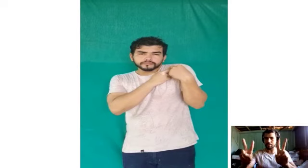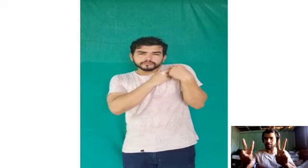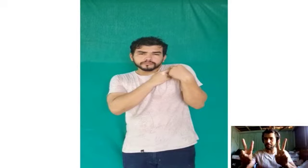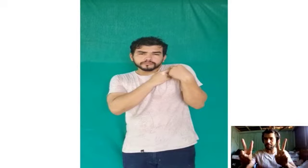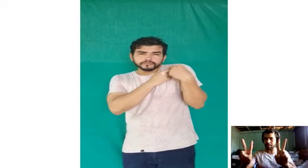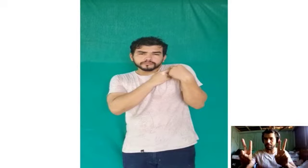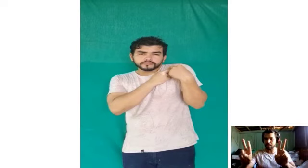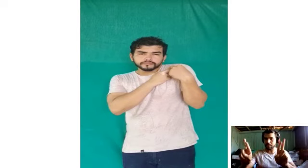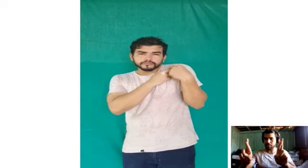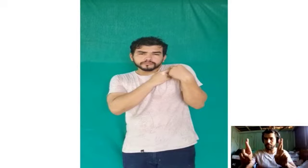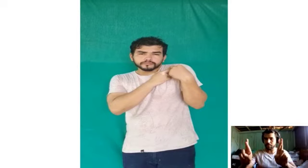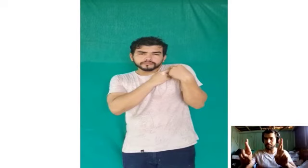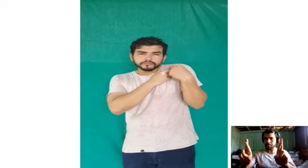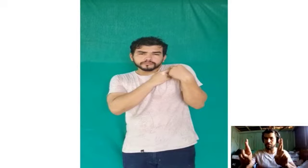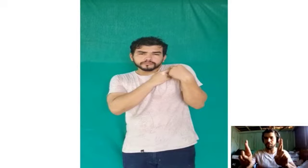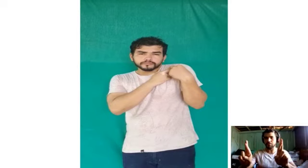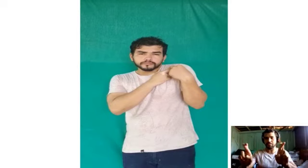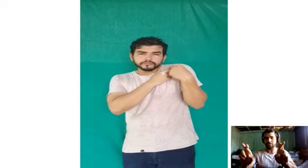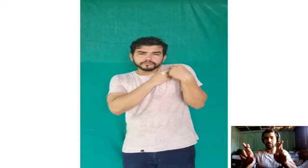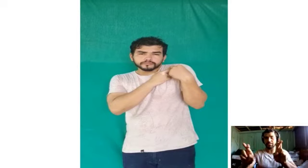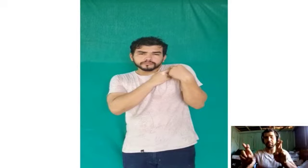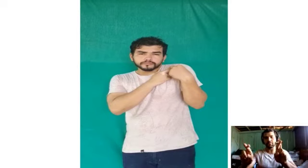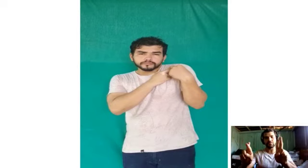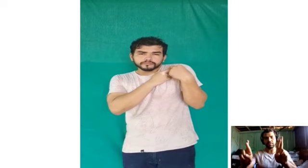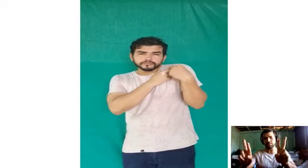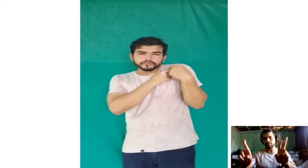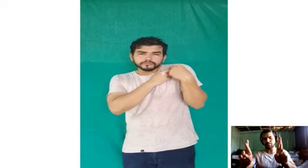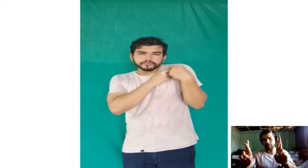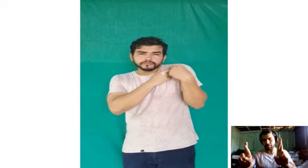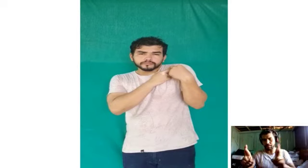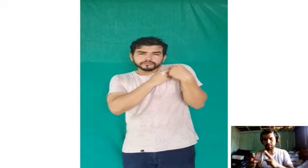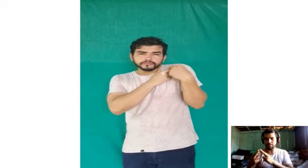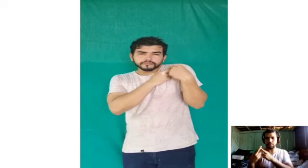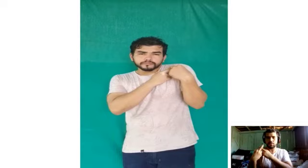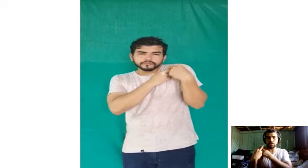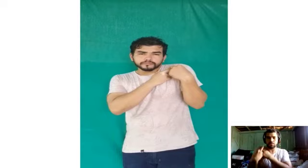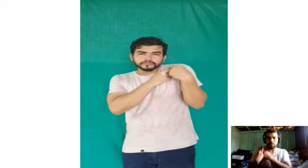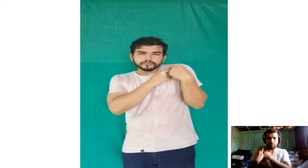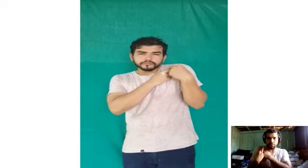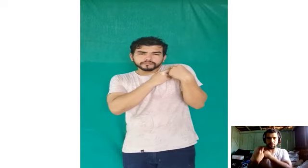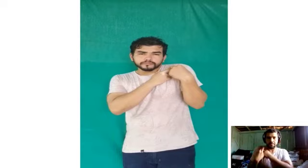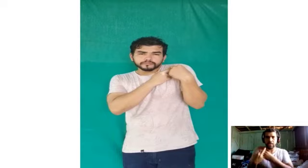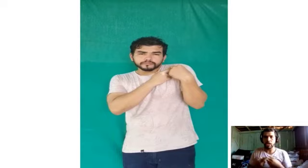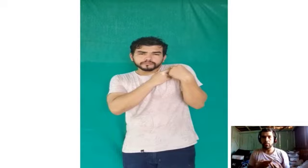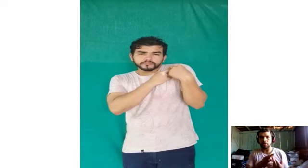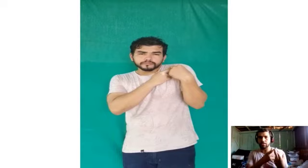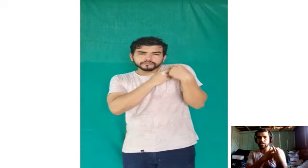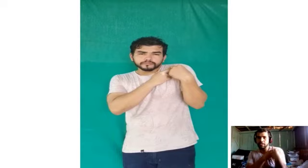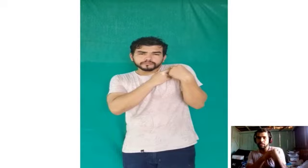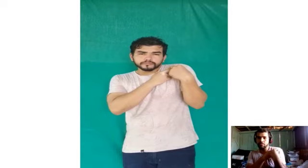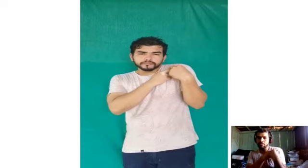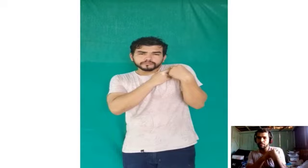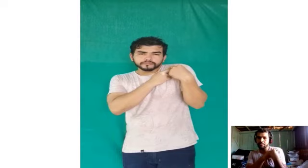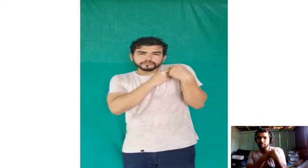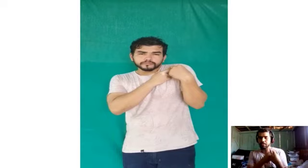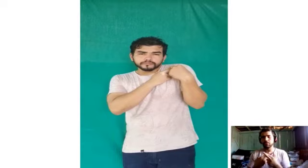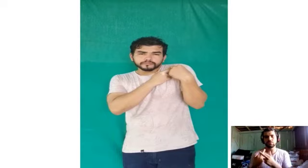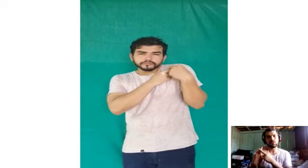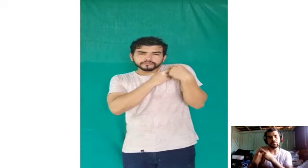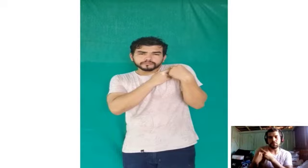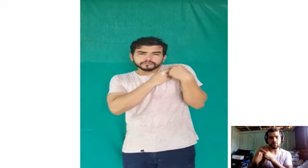pega a sua mão e vê, só dá um pouquinho, não precisa ser muito não, só um pouquinho, tá bom? E coloca sobre o ombro. Pode ser tanto sobre o